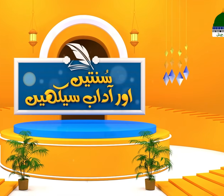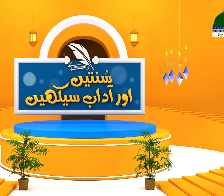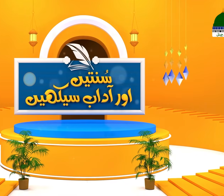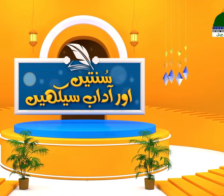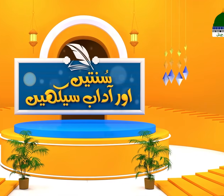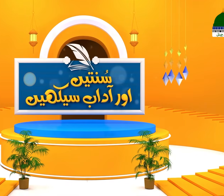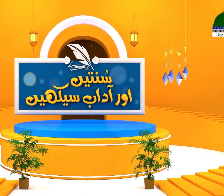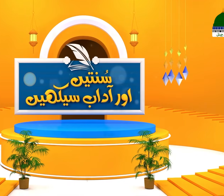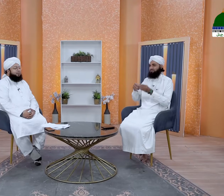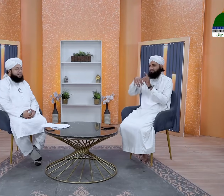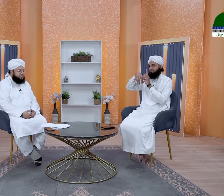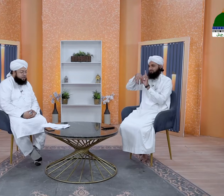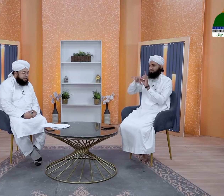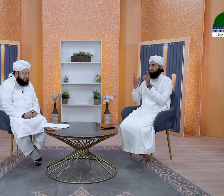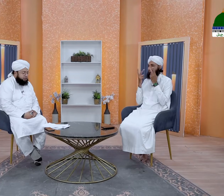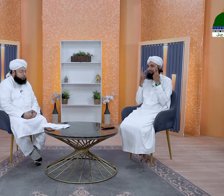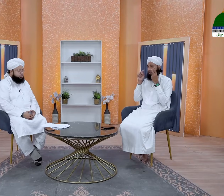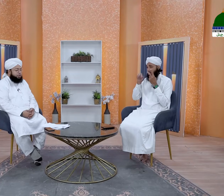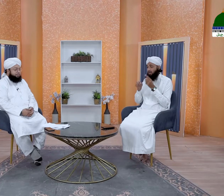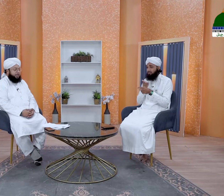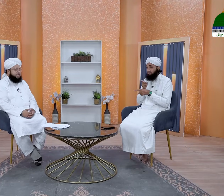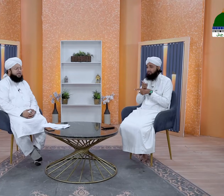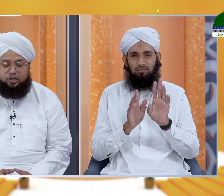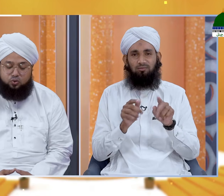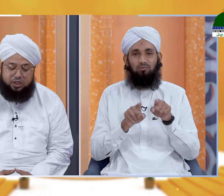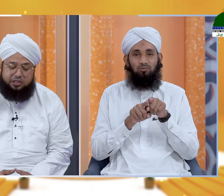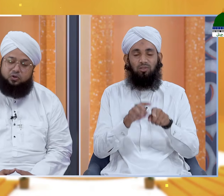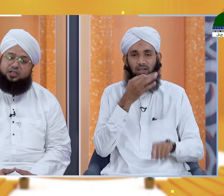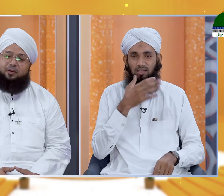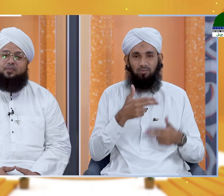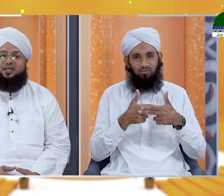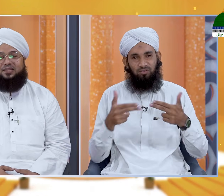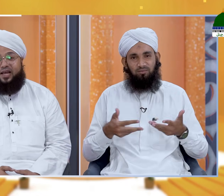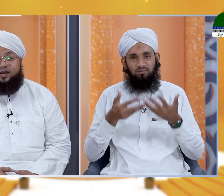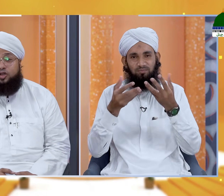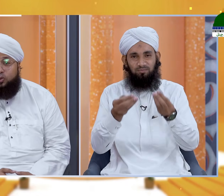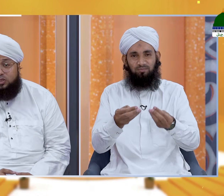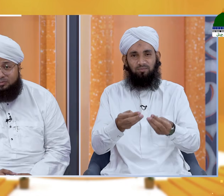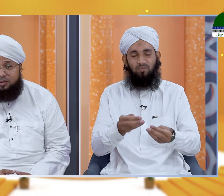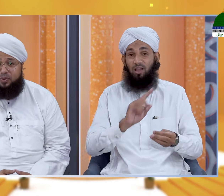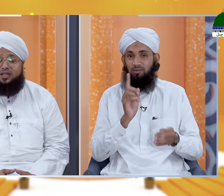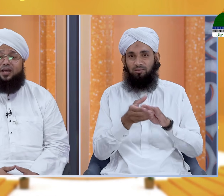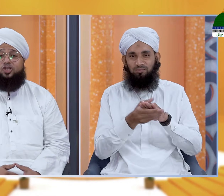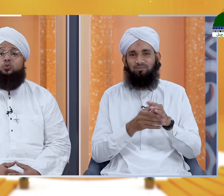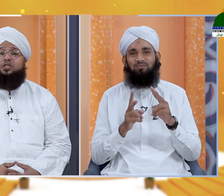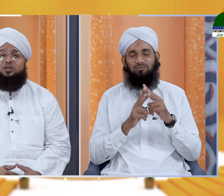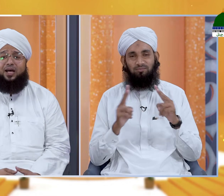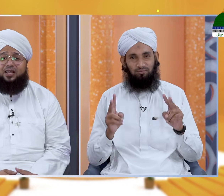سیکھیں. ہم آج سیکھیں گے جوتا پہننے کی سنتیں اور آداب. یقیناً شوز ہم سب پہنتے ہیں، شوز استعمال کرتے